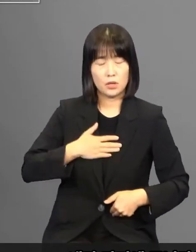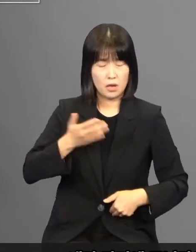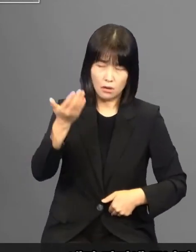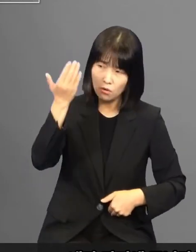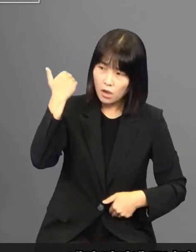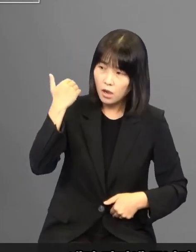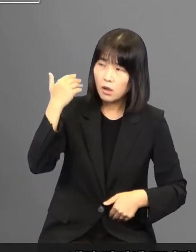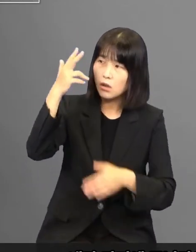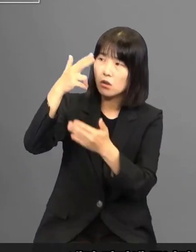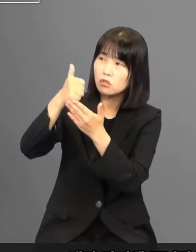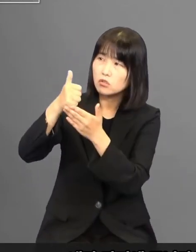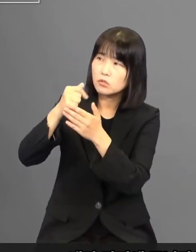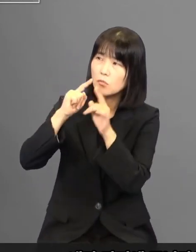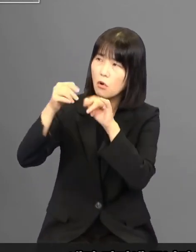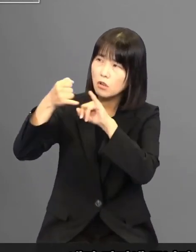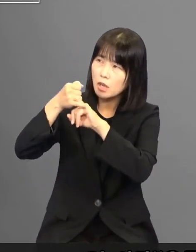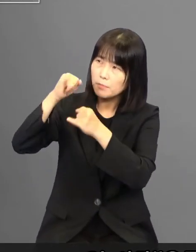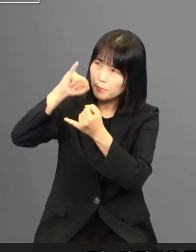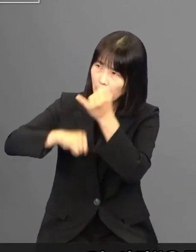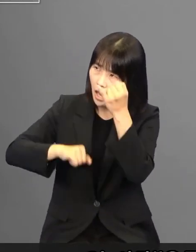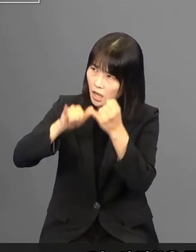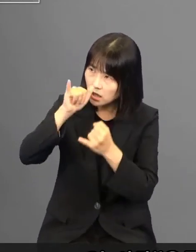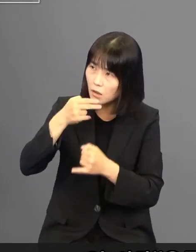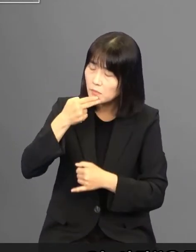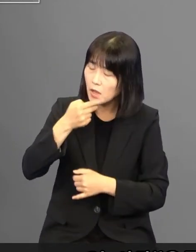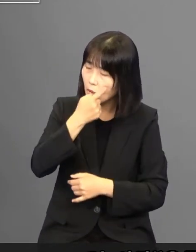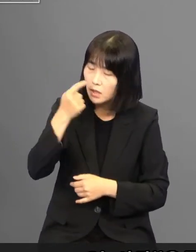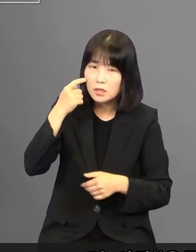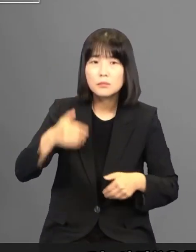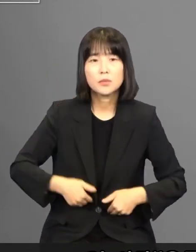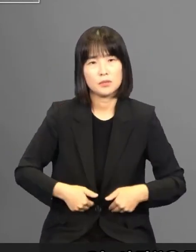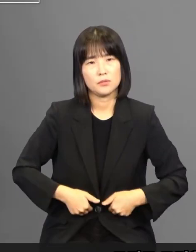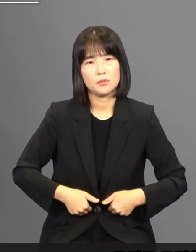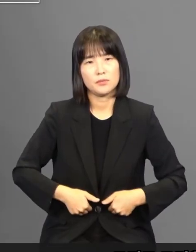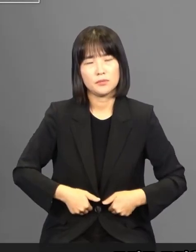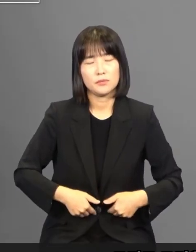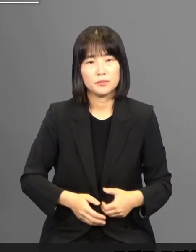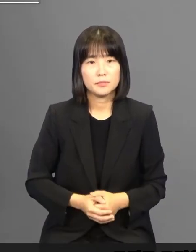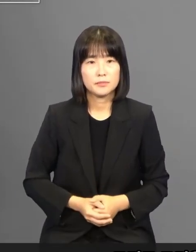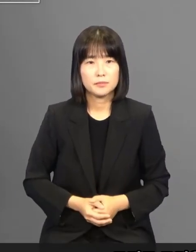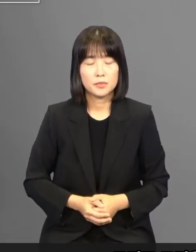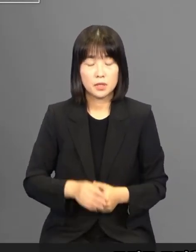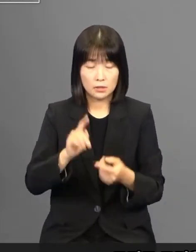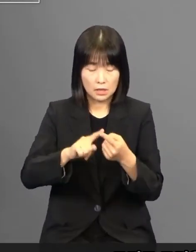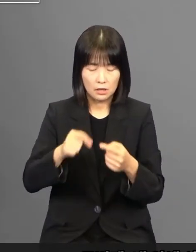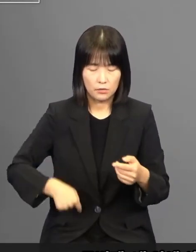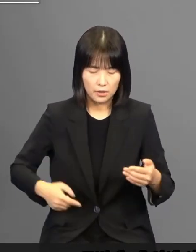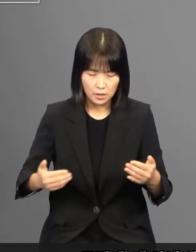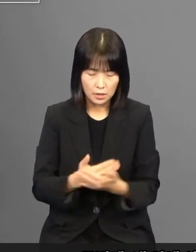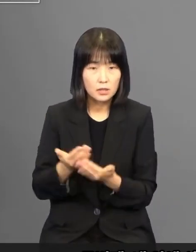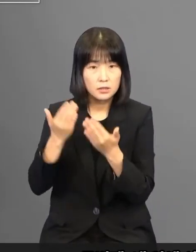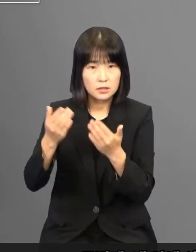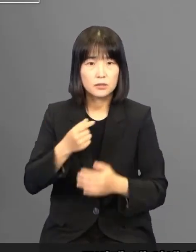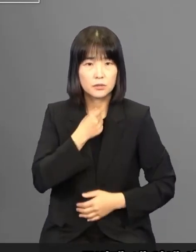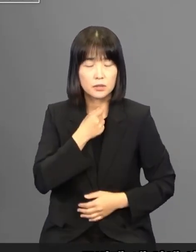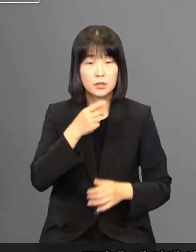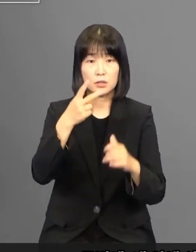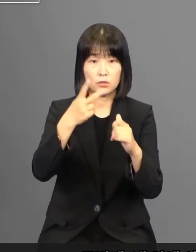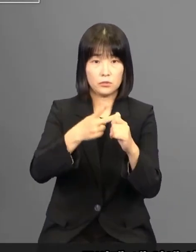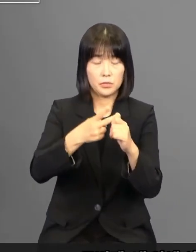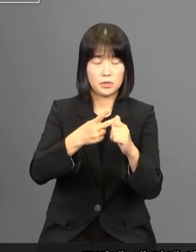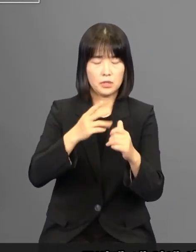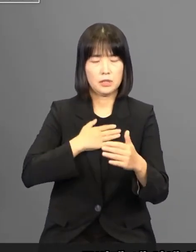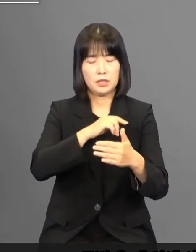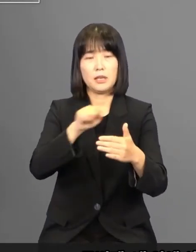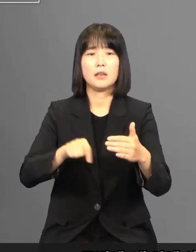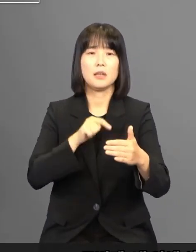주님과의 언약을 깬 것이 있지 않은가. 오늘 이 말씀을 통해 깨닫게 되기를 원합니다. 그리고 그것을 회개하기를 원합니다. 두 번째, 내